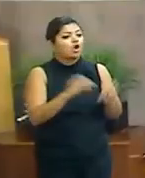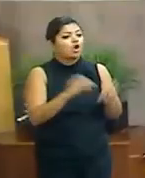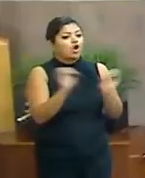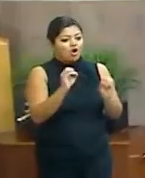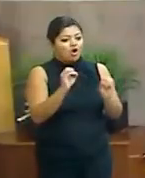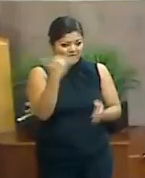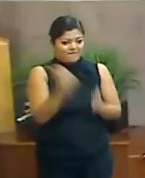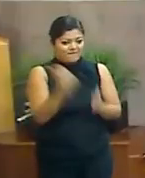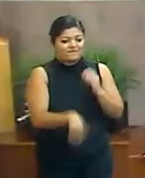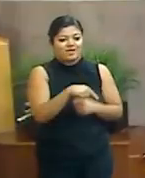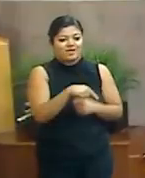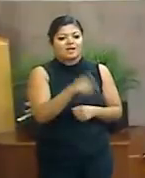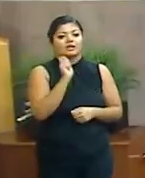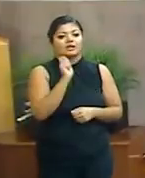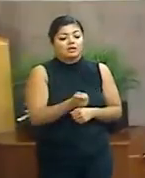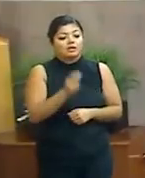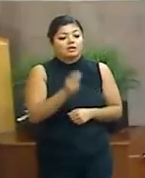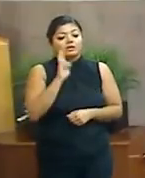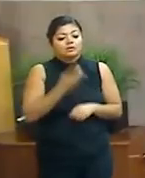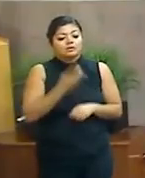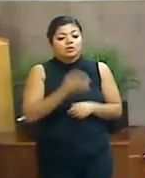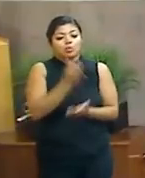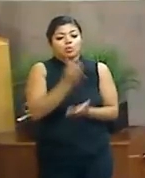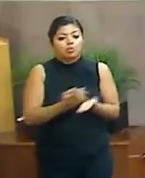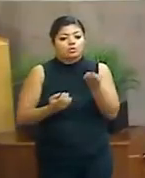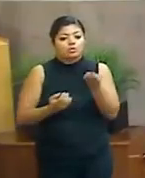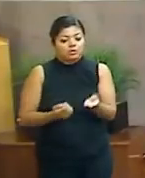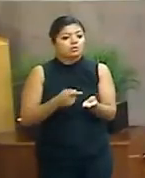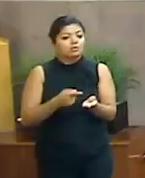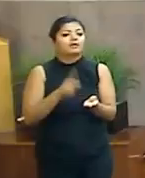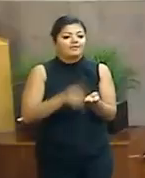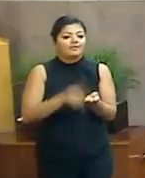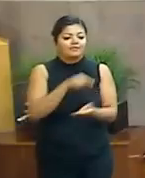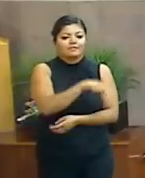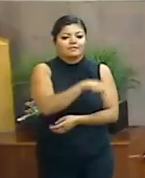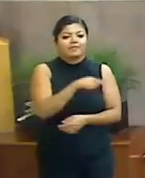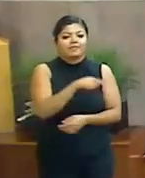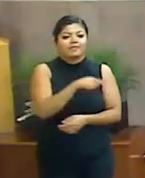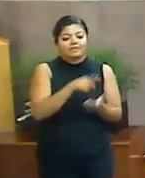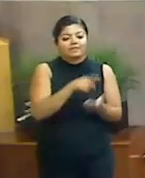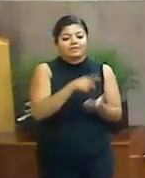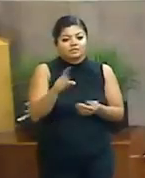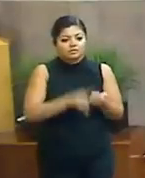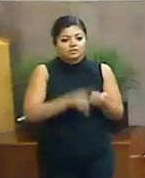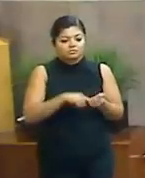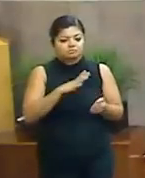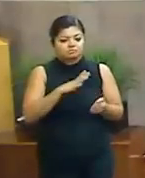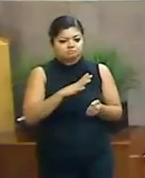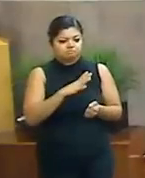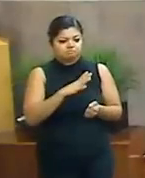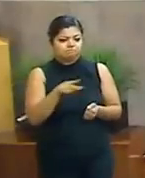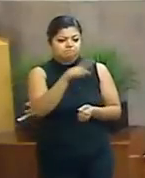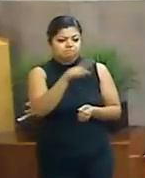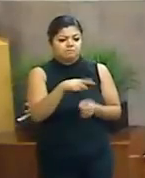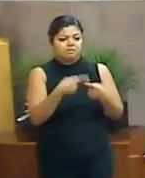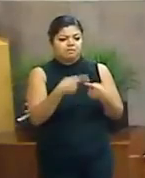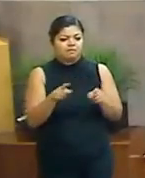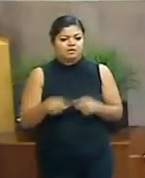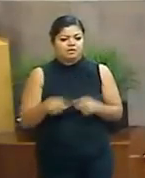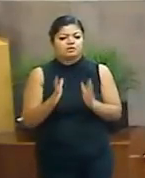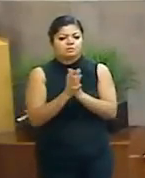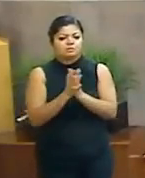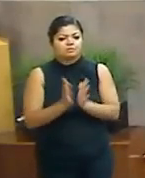deparar perjuicio por sí mismo al espera de derecho del promovente son la base de que compete a los partidos políticos y no a las